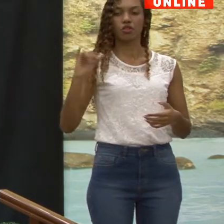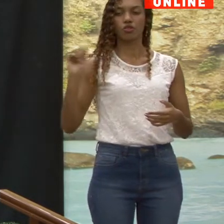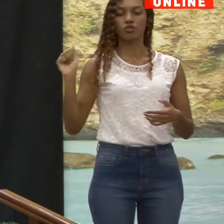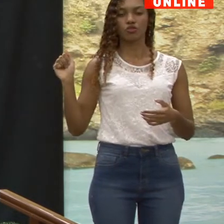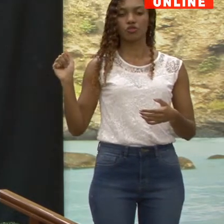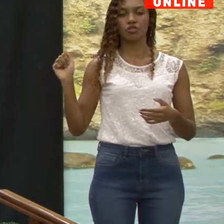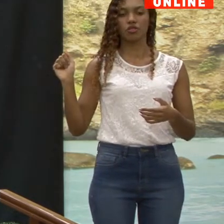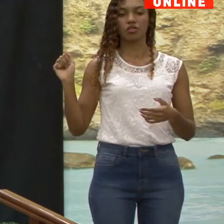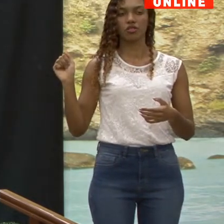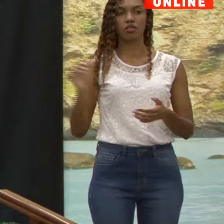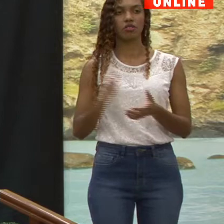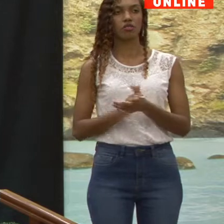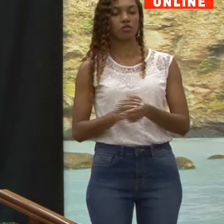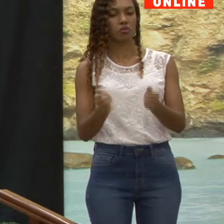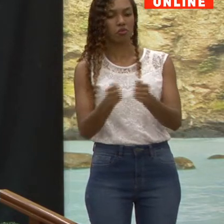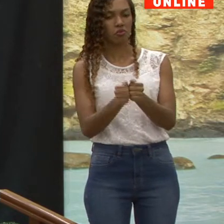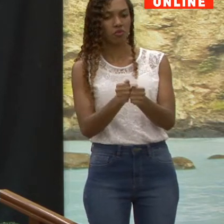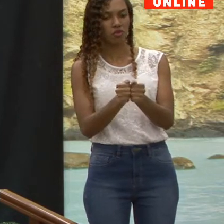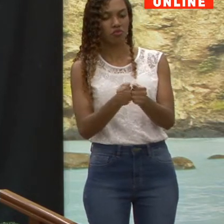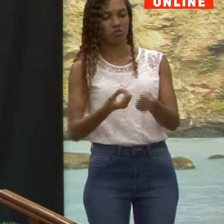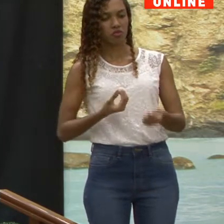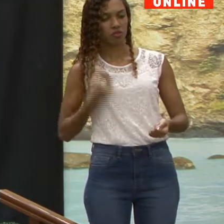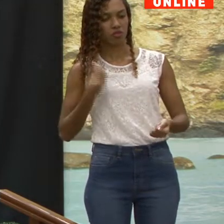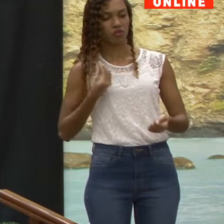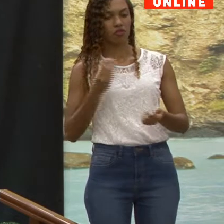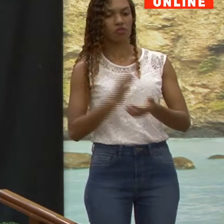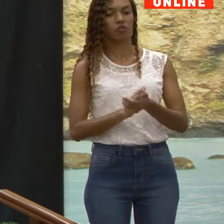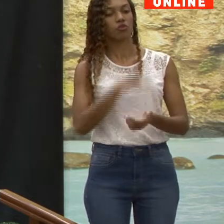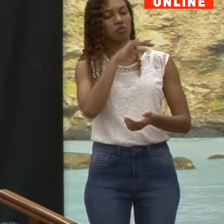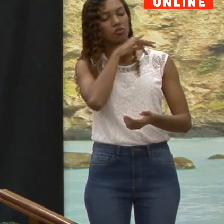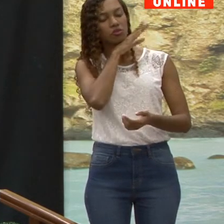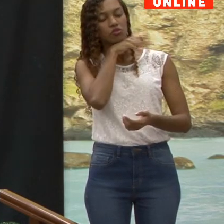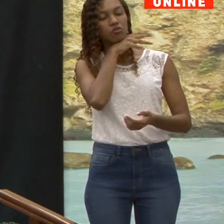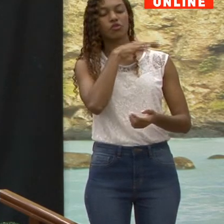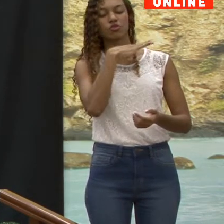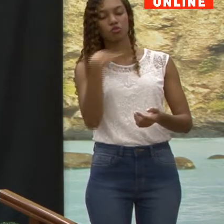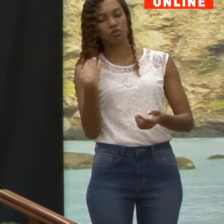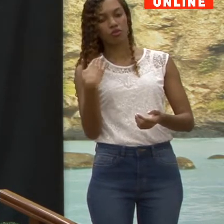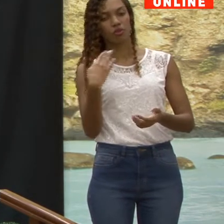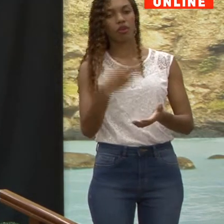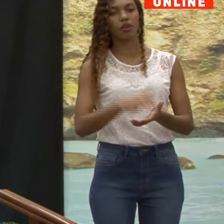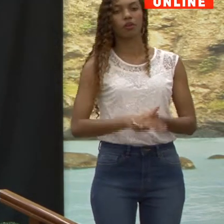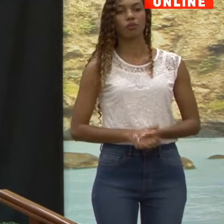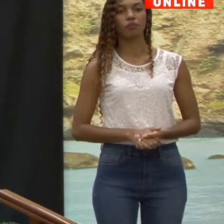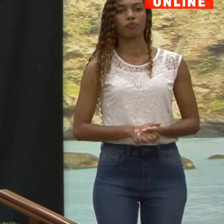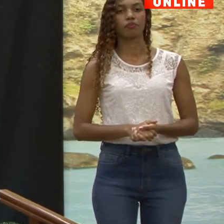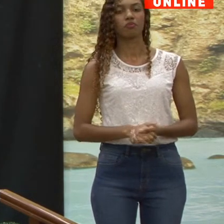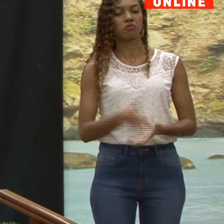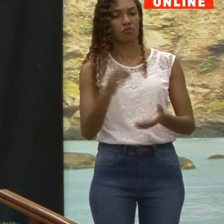está vivo. Está em condições de ser consumido.